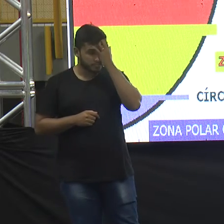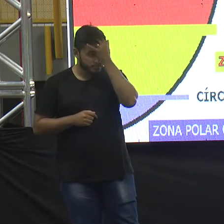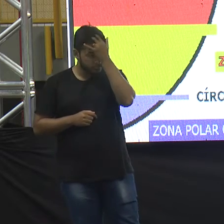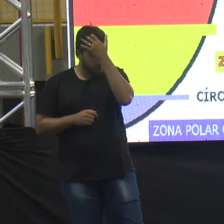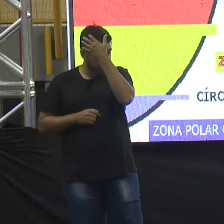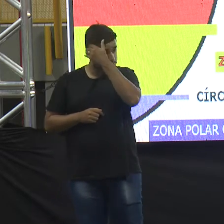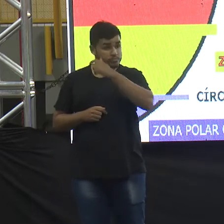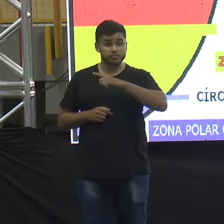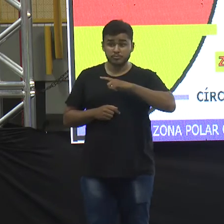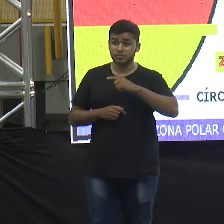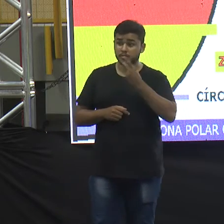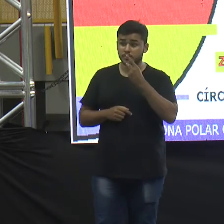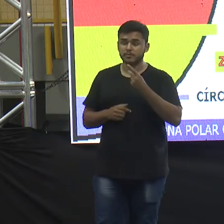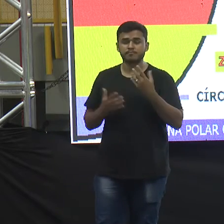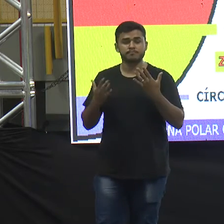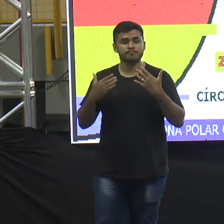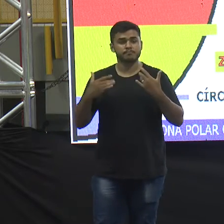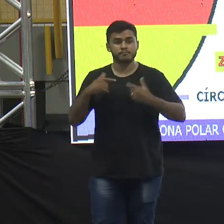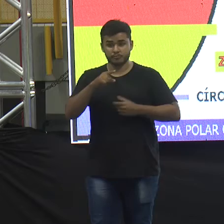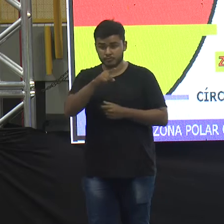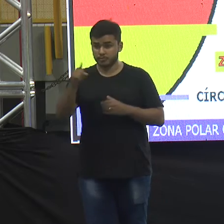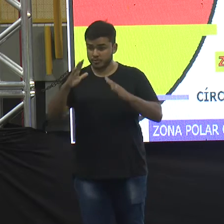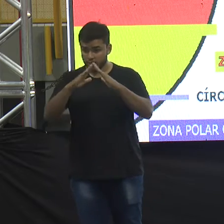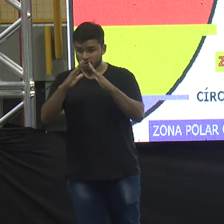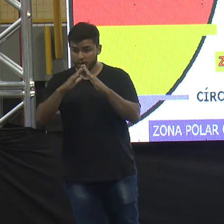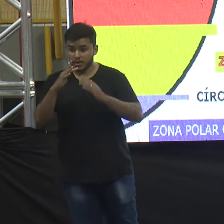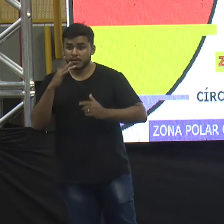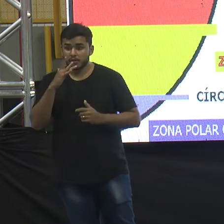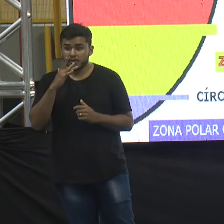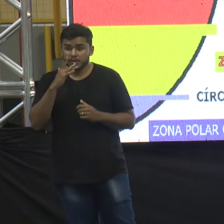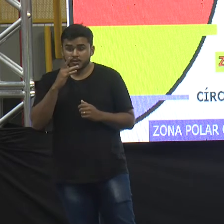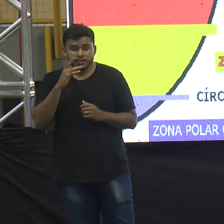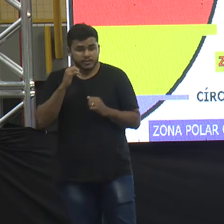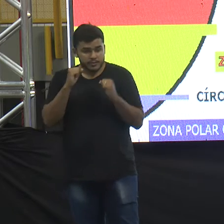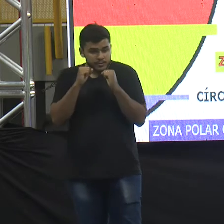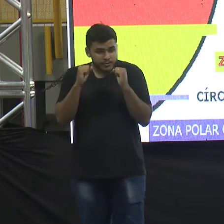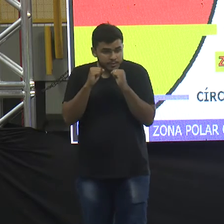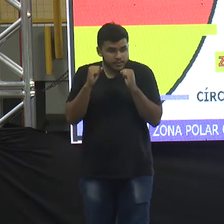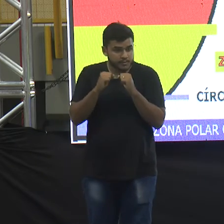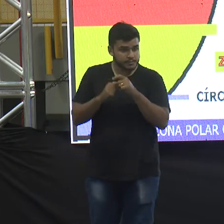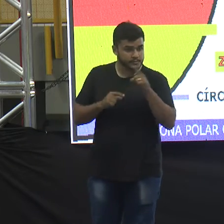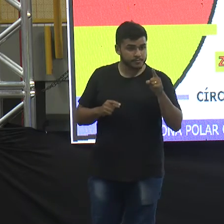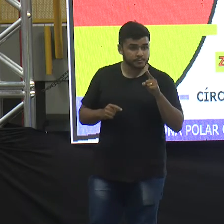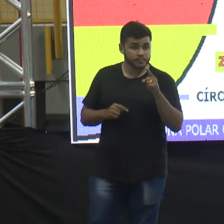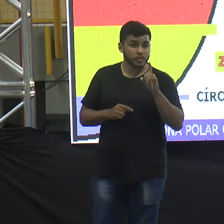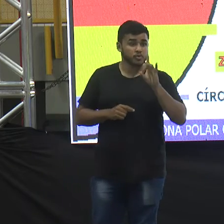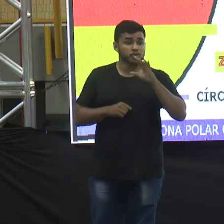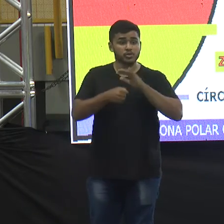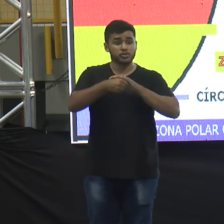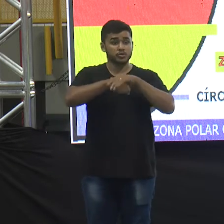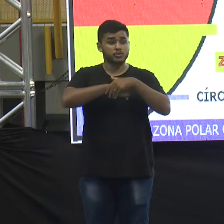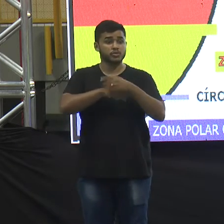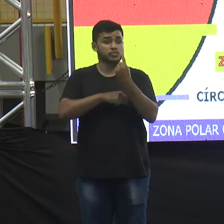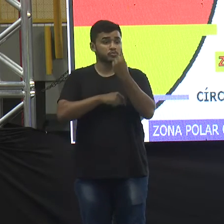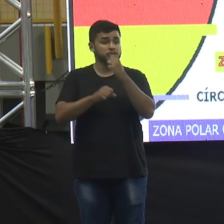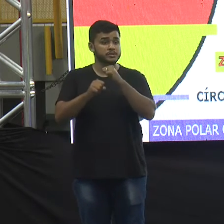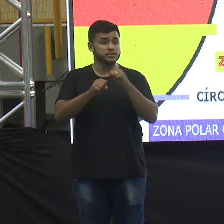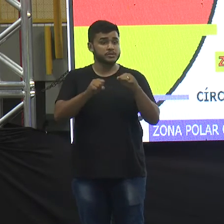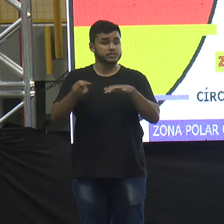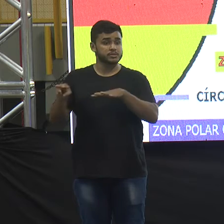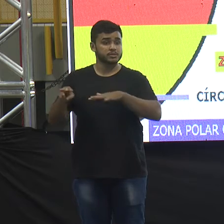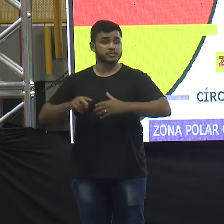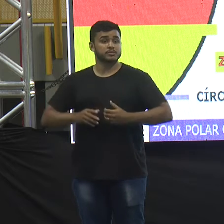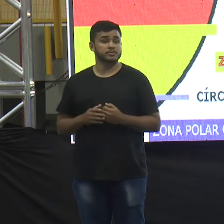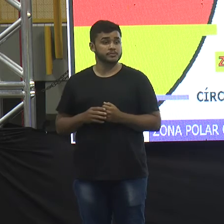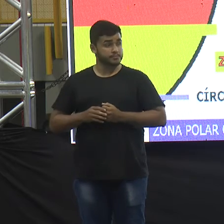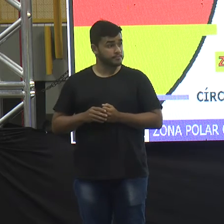Pô, já morou no frio? Frio é bom para você passar uma noite, uma semana. Tá? É muito mais